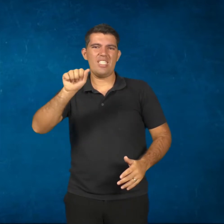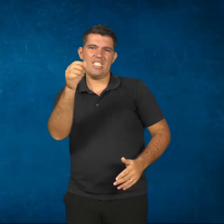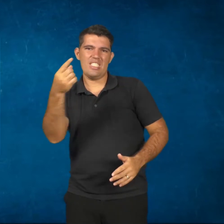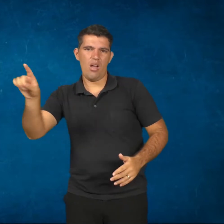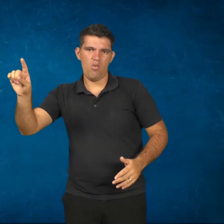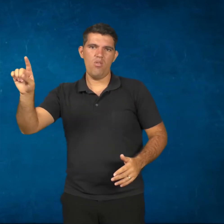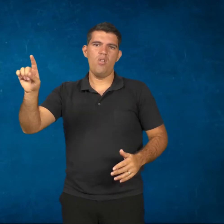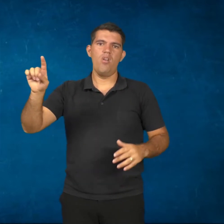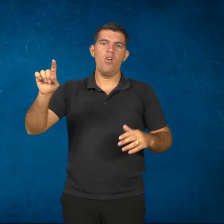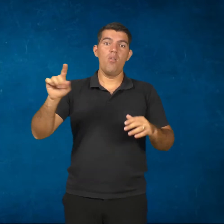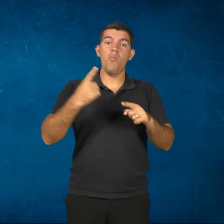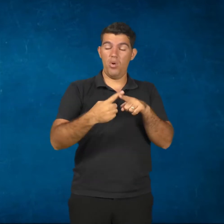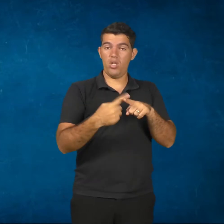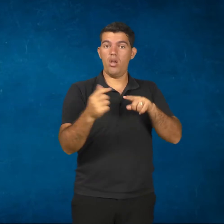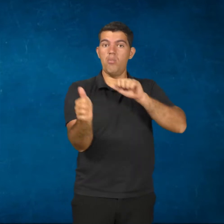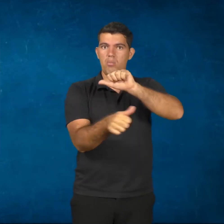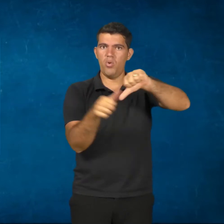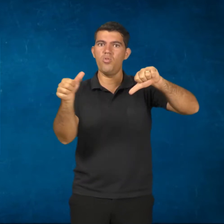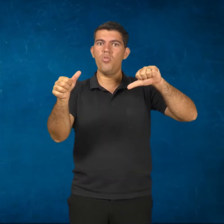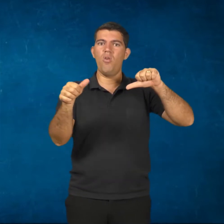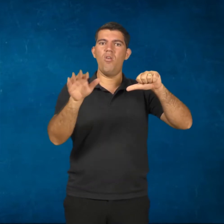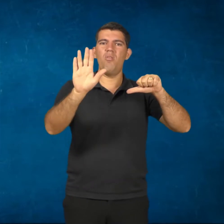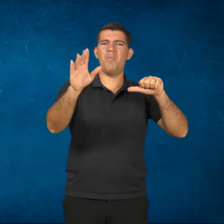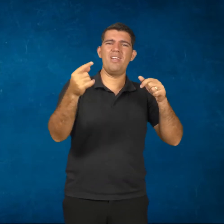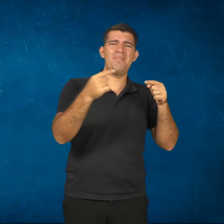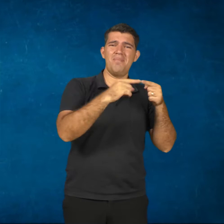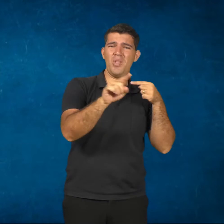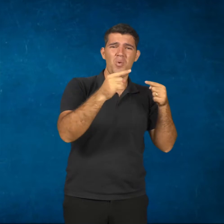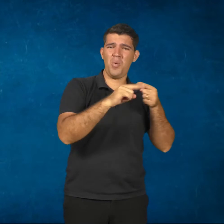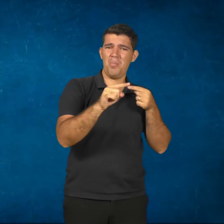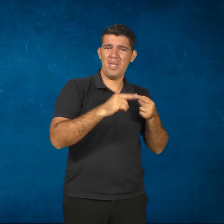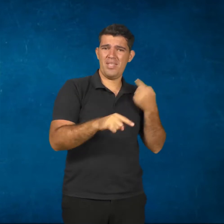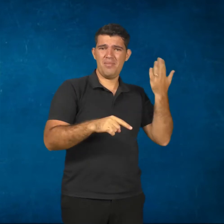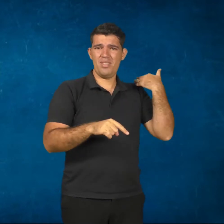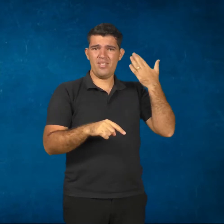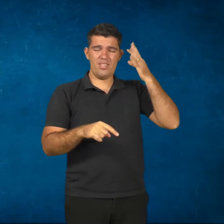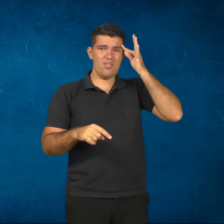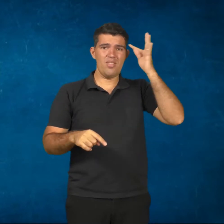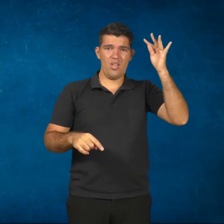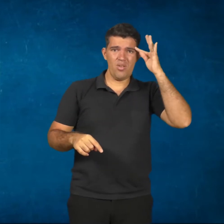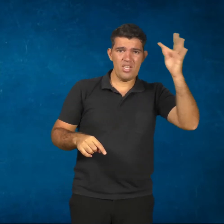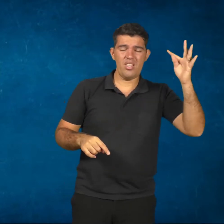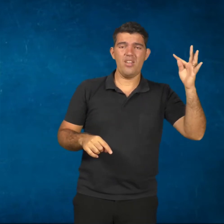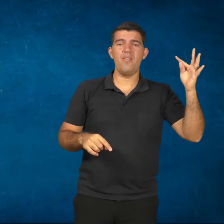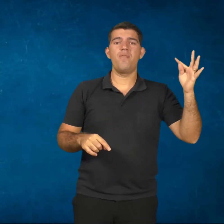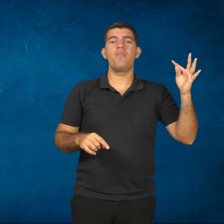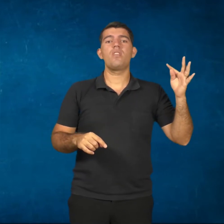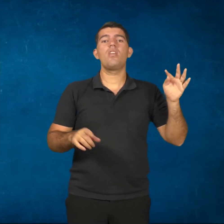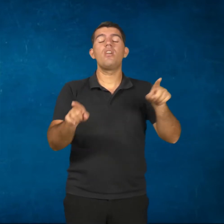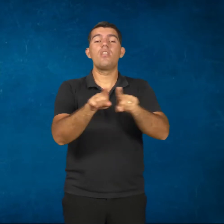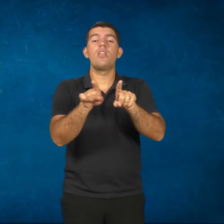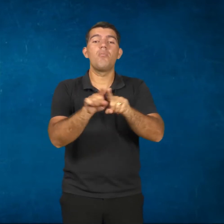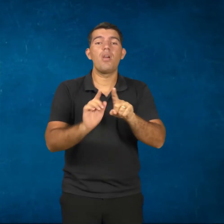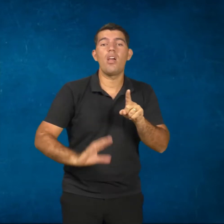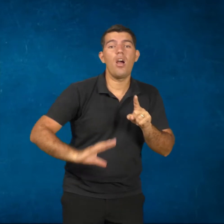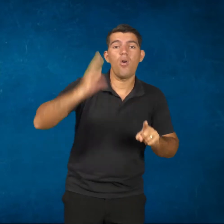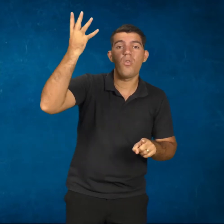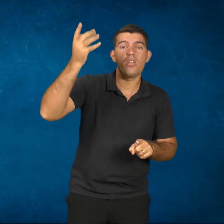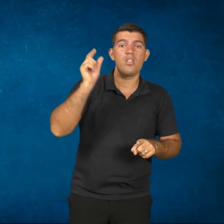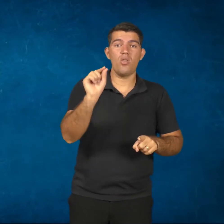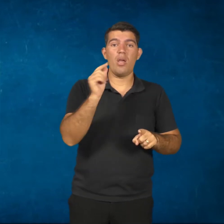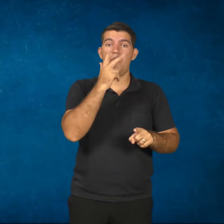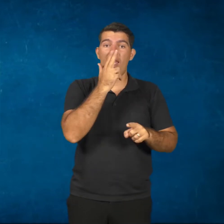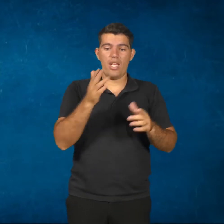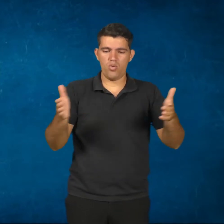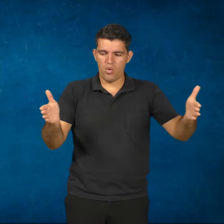transformação que, de certa forma, não casava com algumas daquelas teorias e houve uma